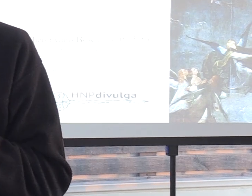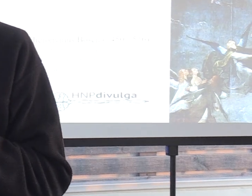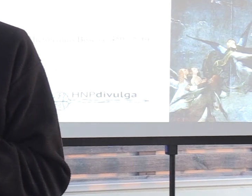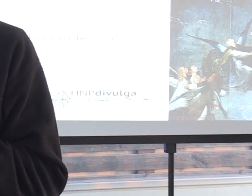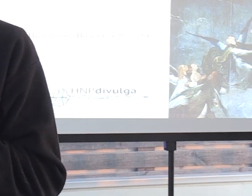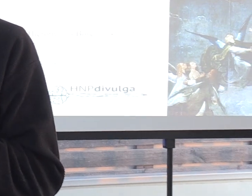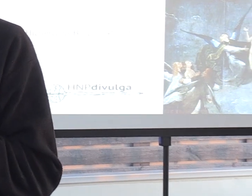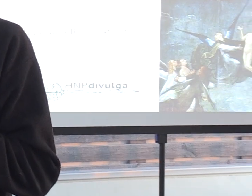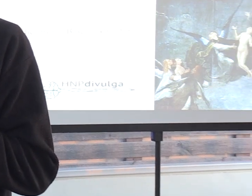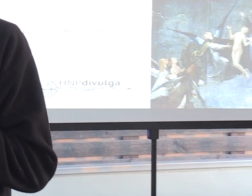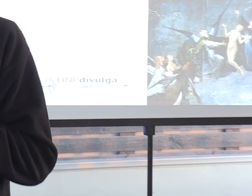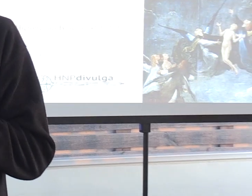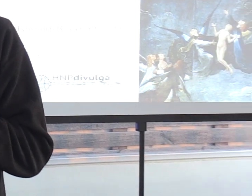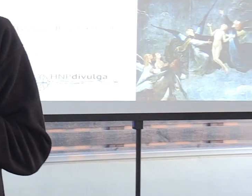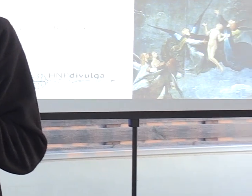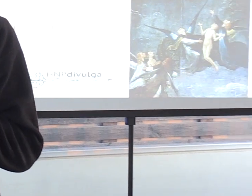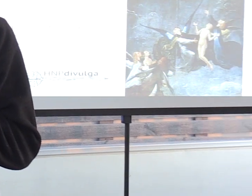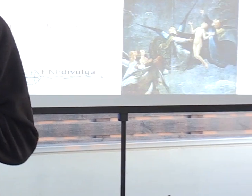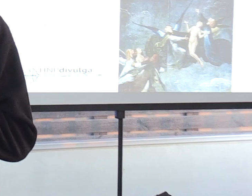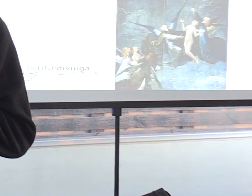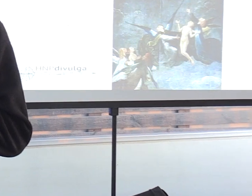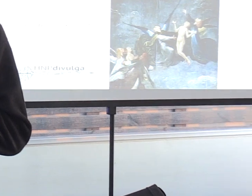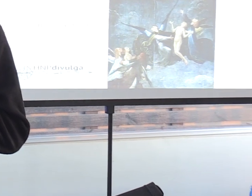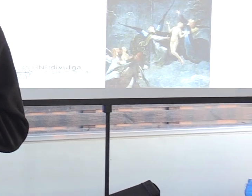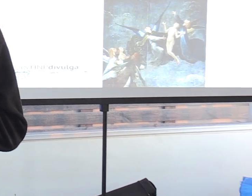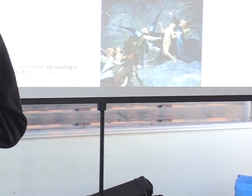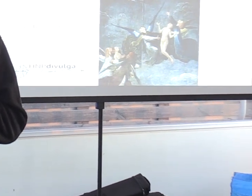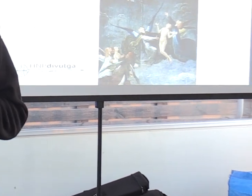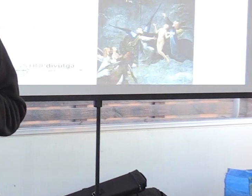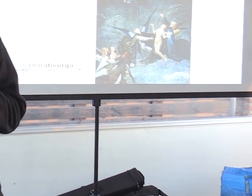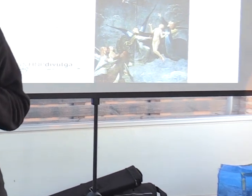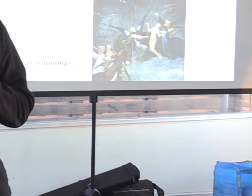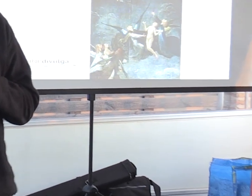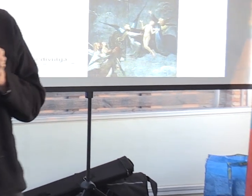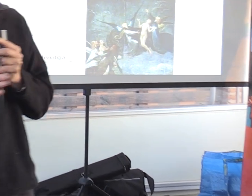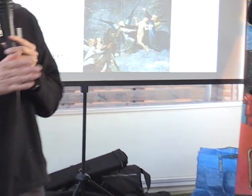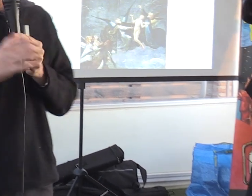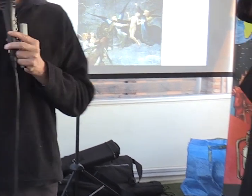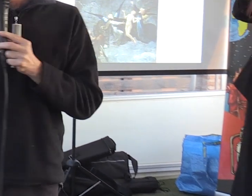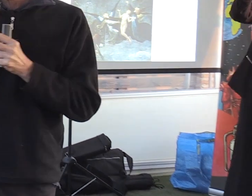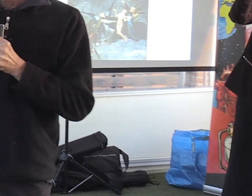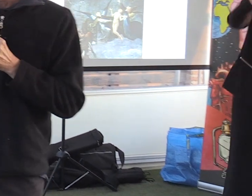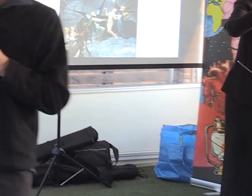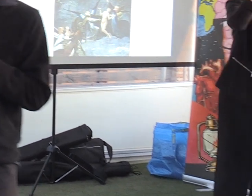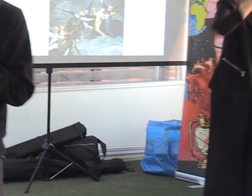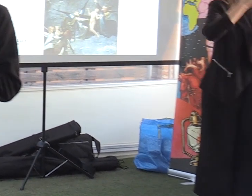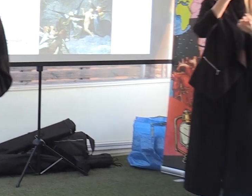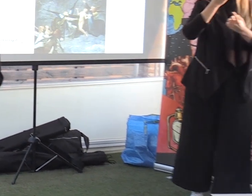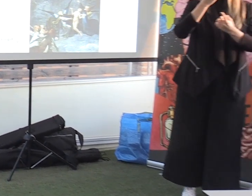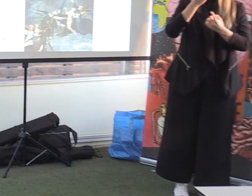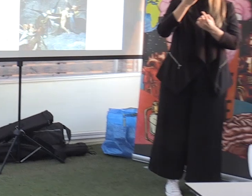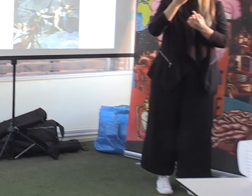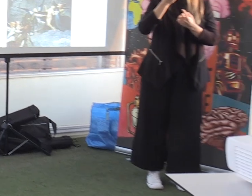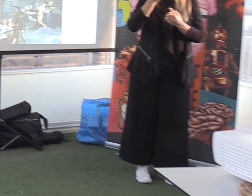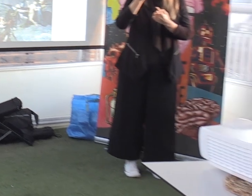favor? Si puede ser un poquito mejor que como estamos ahora. Un poco mejor, sí, pero no vas a... Vale. Hay algunos que optan